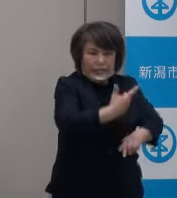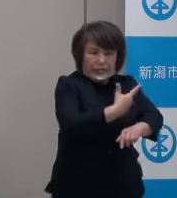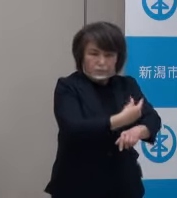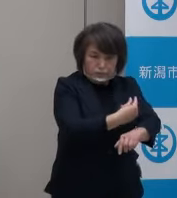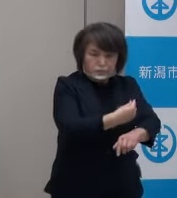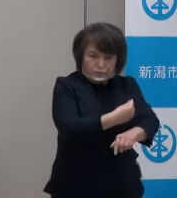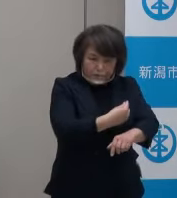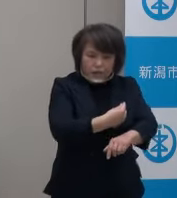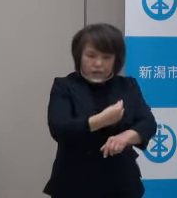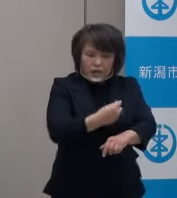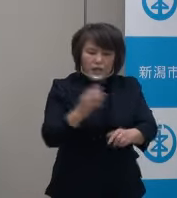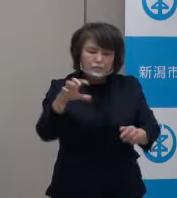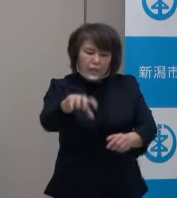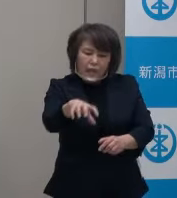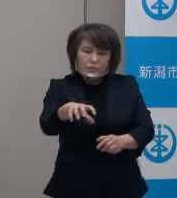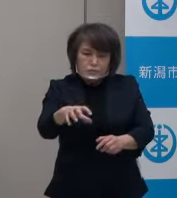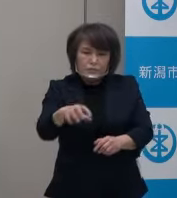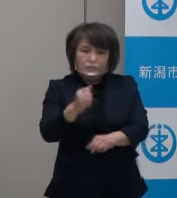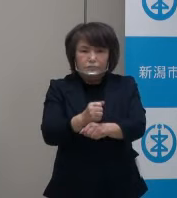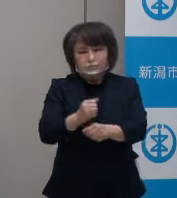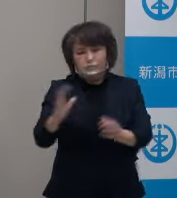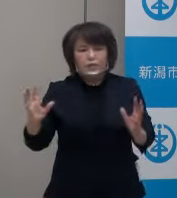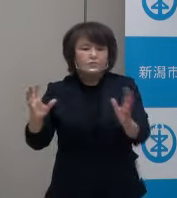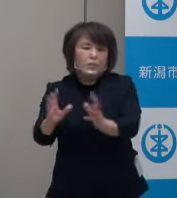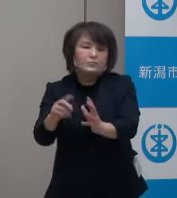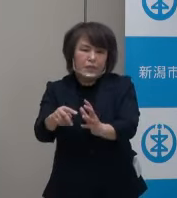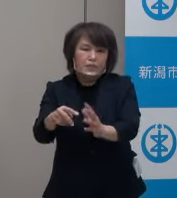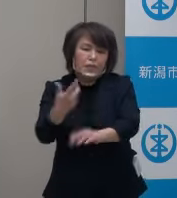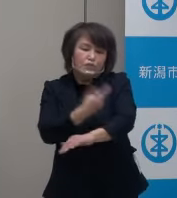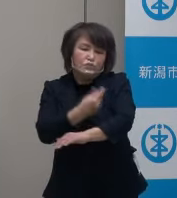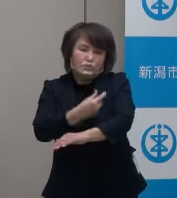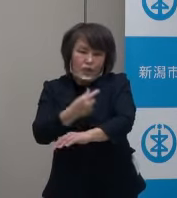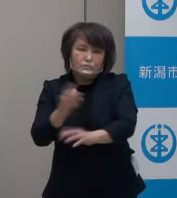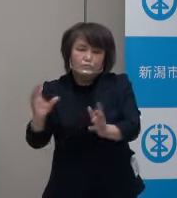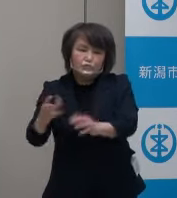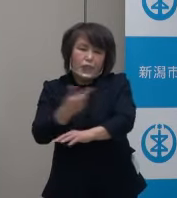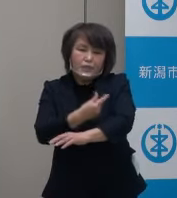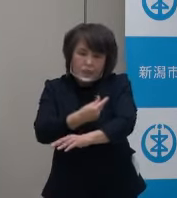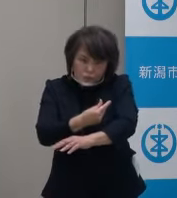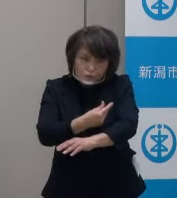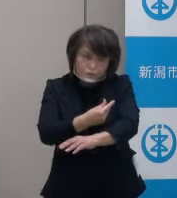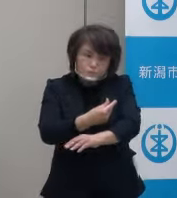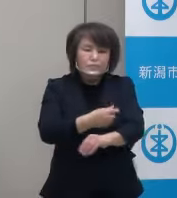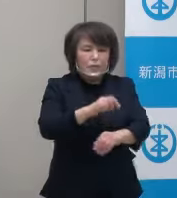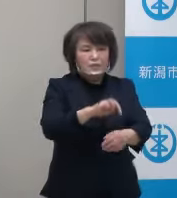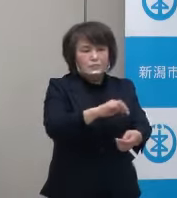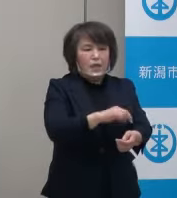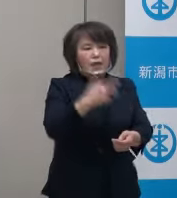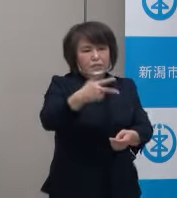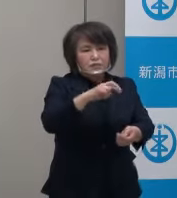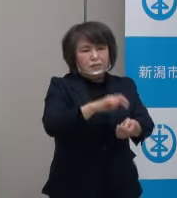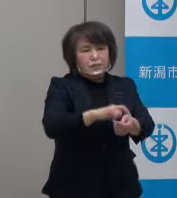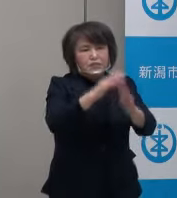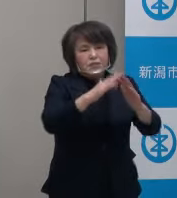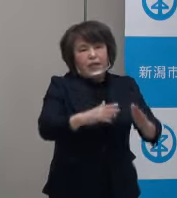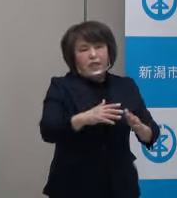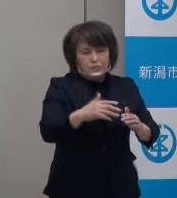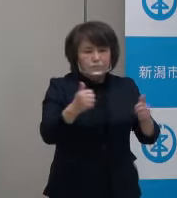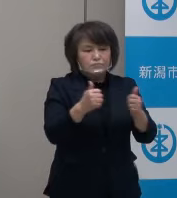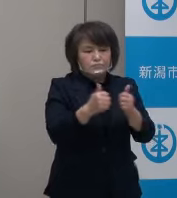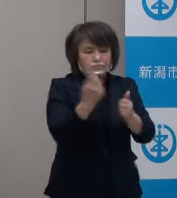会場を設けて集団接種も含め市医師会など関係者と現在検討しているところ